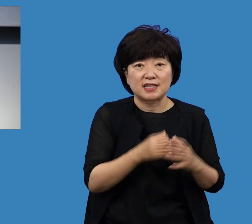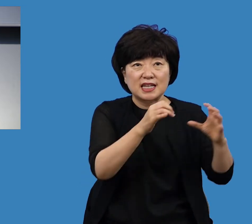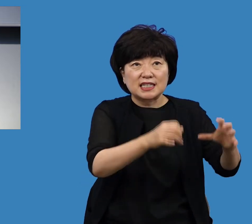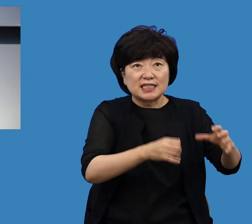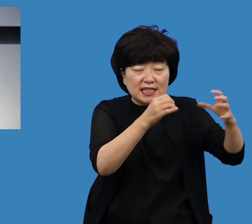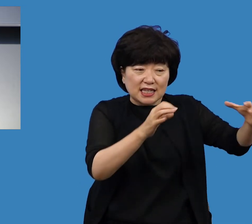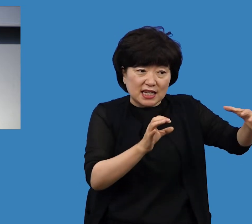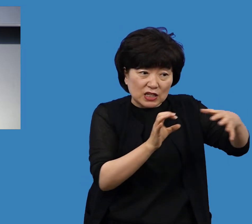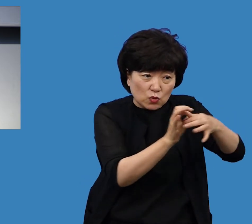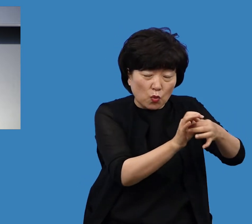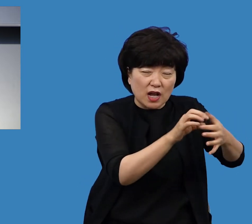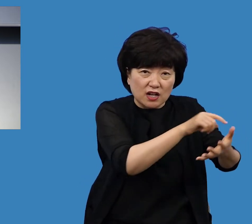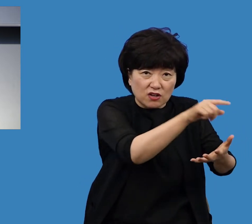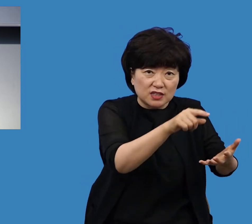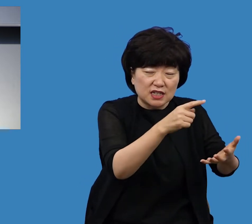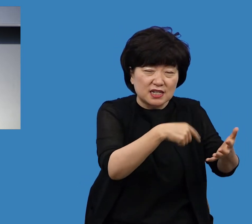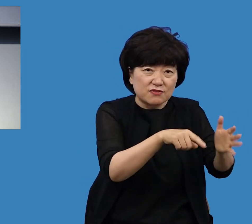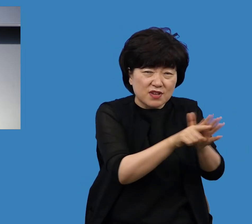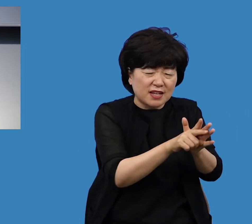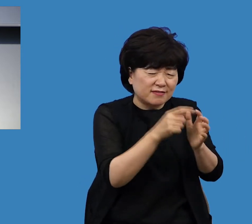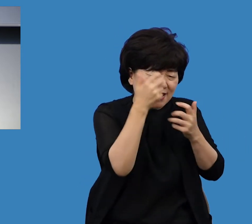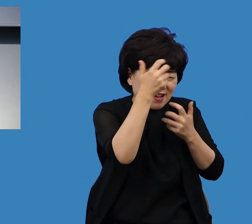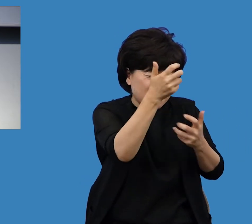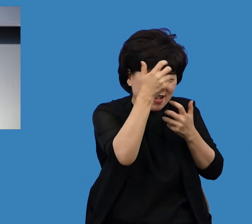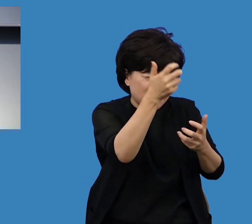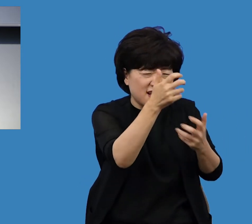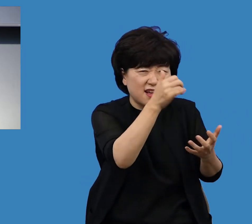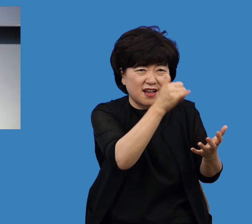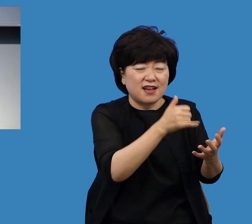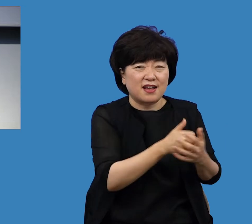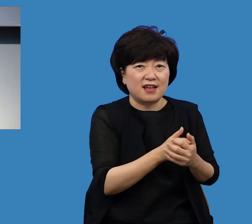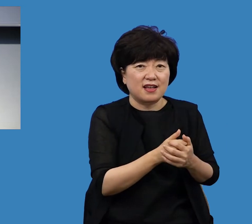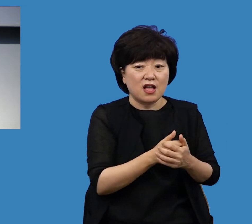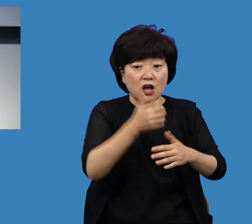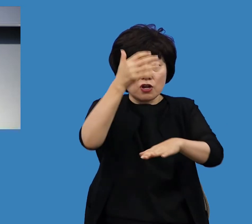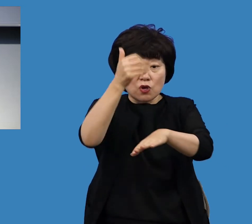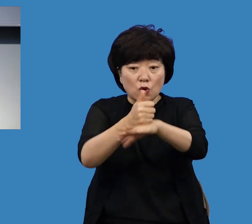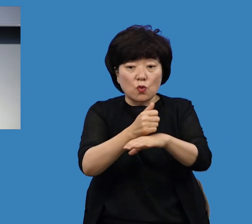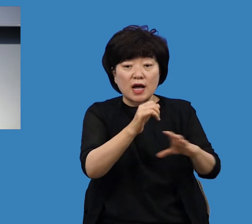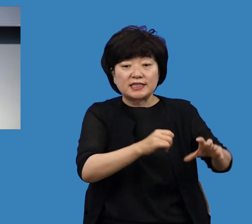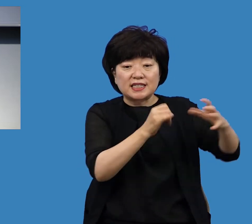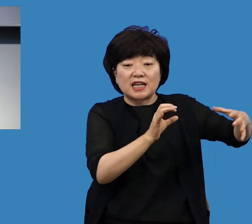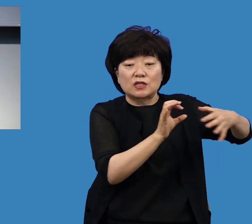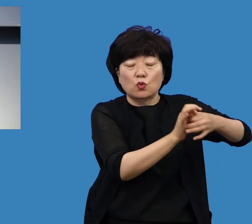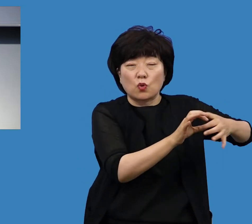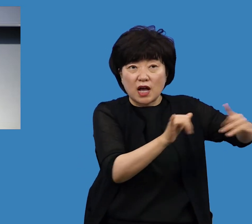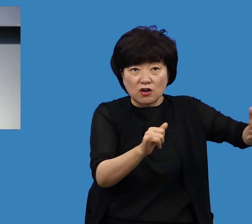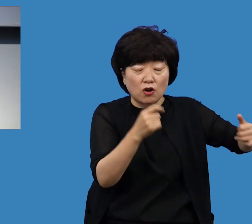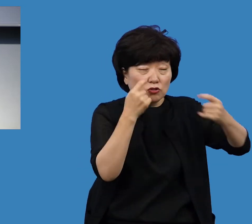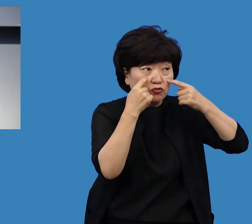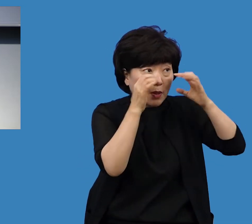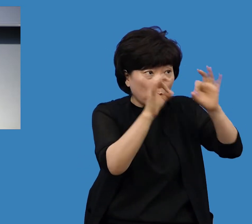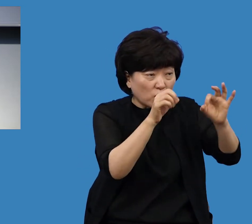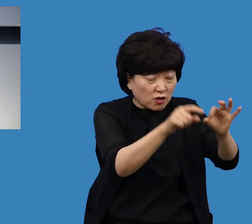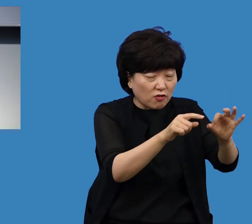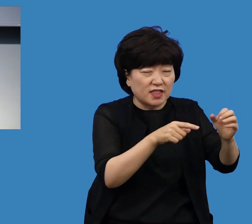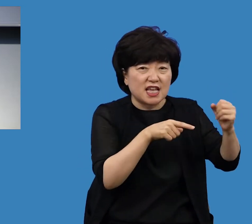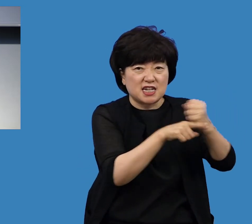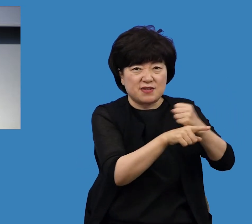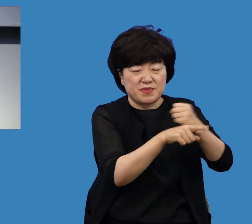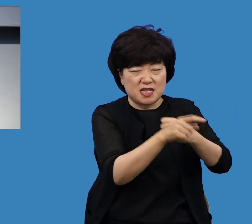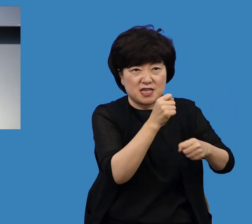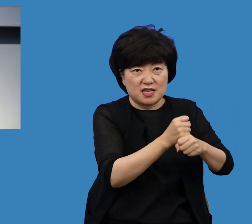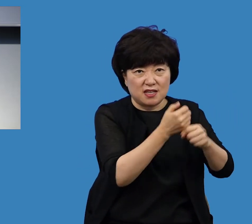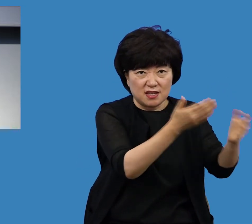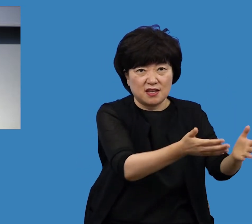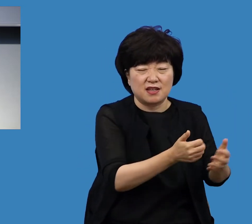세상에 속한 것을 향한 갈망을 주는 영인데, 그래서 그 결과 세상에 속한 것들, 보이는 것들에 의미를 두게 하고,